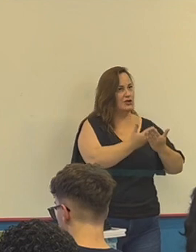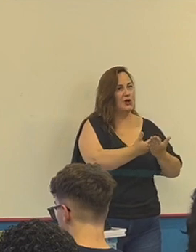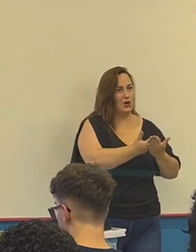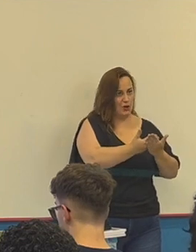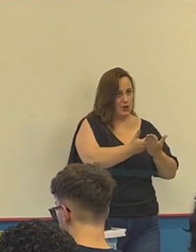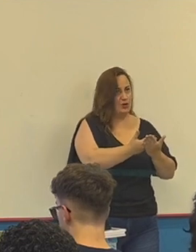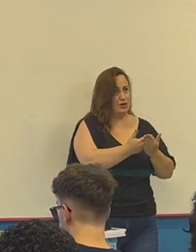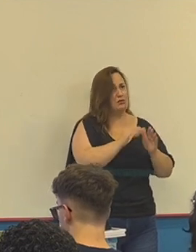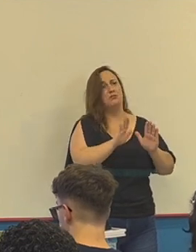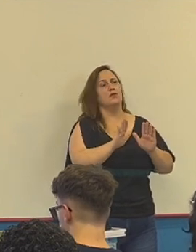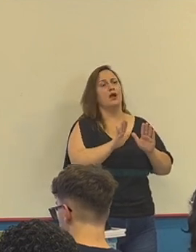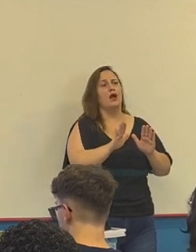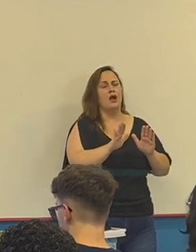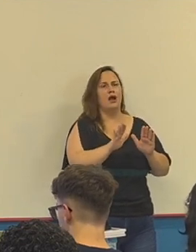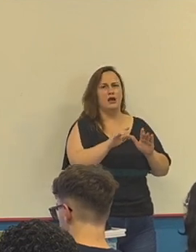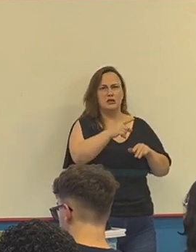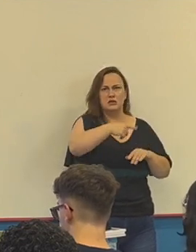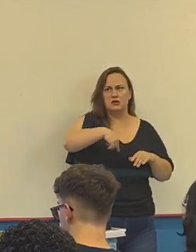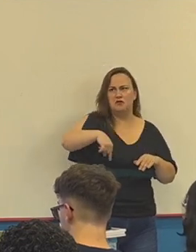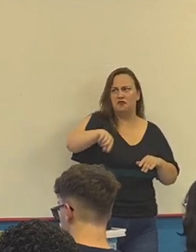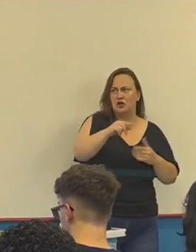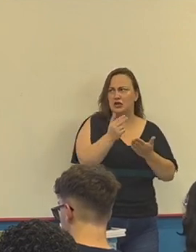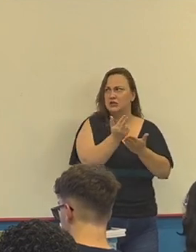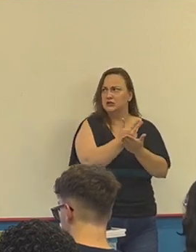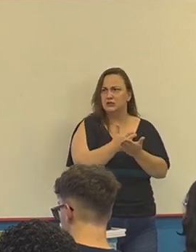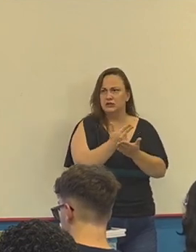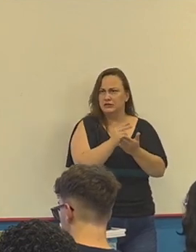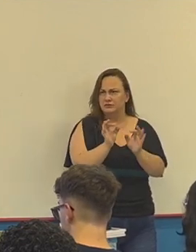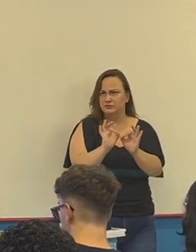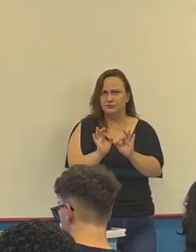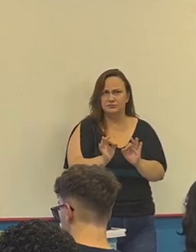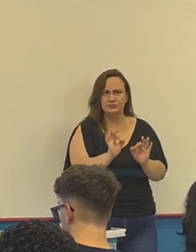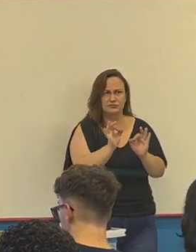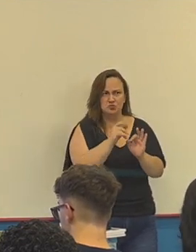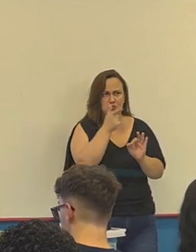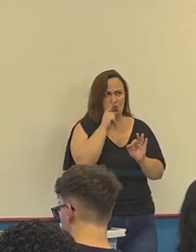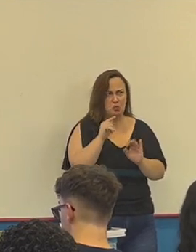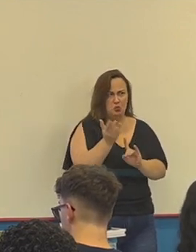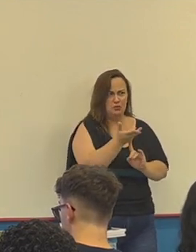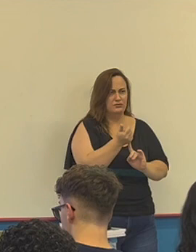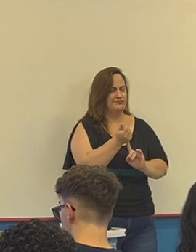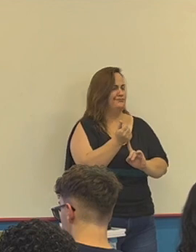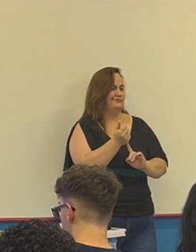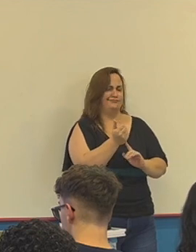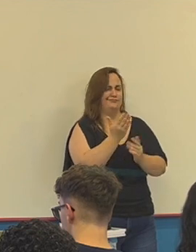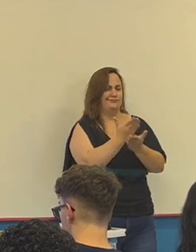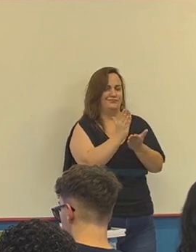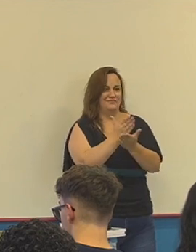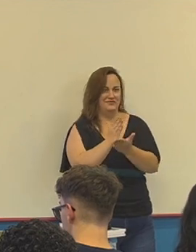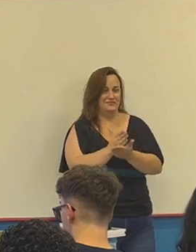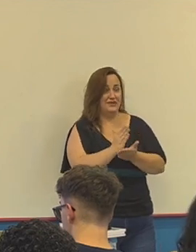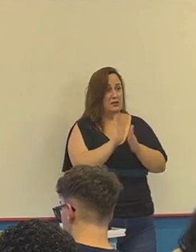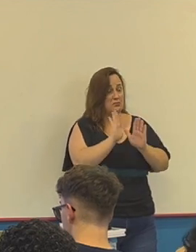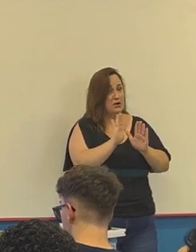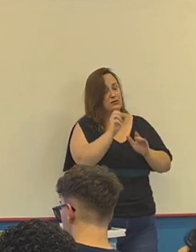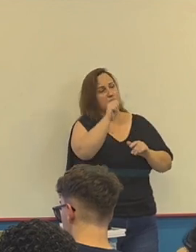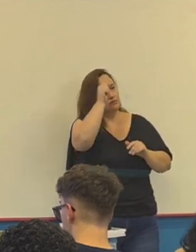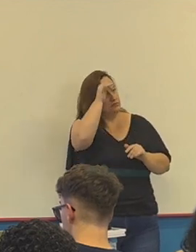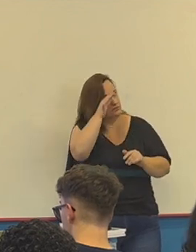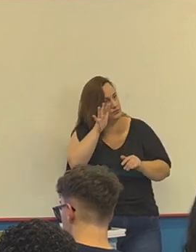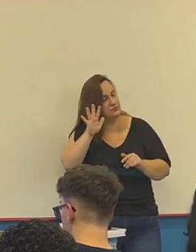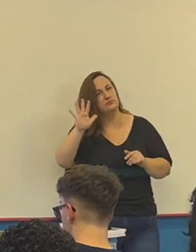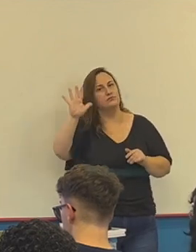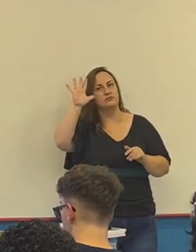isso também não quer dizer que se vocês não desenham, vocês não vão ser artistas, não tem nada a ver, tá, gente? Mas eu sempre fui muito criativo,